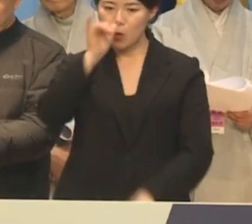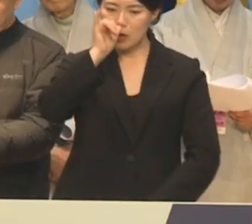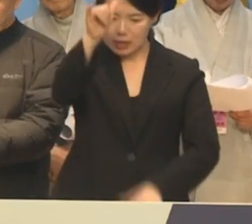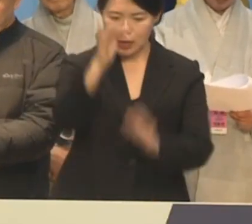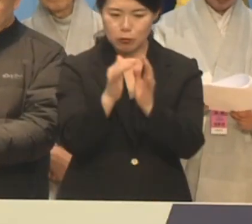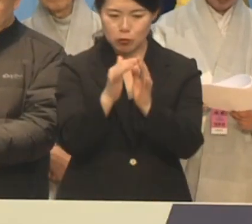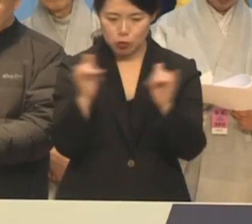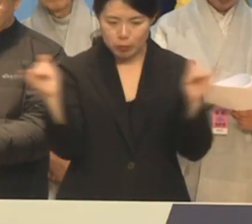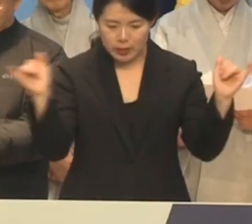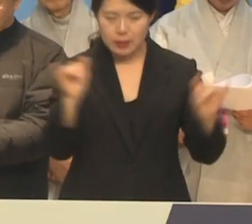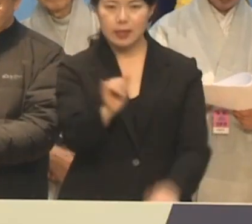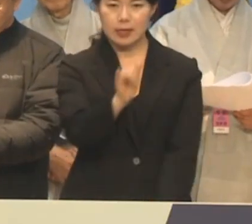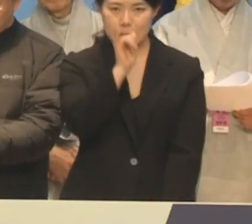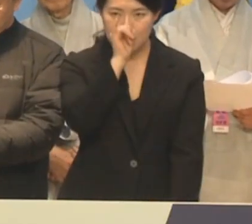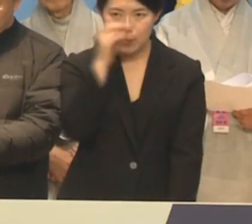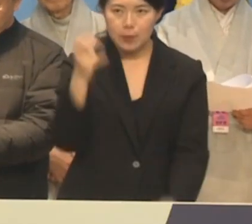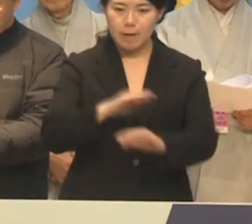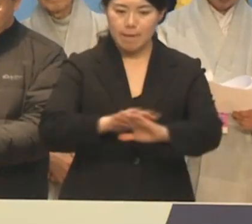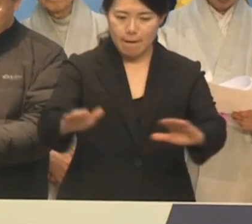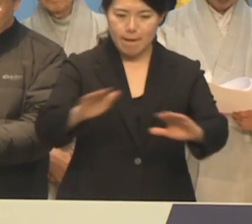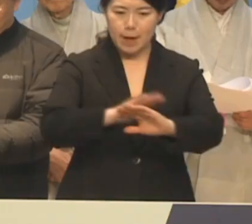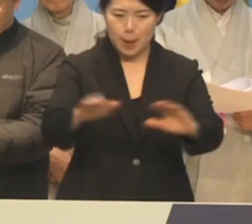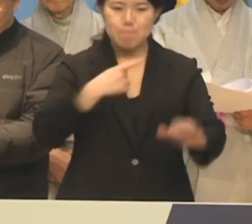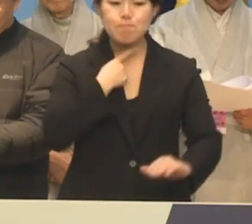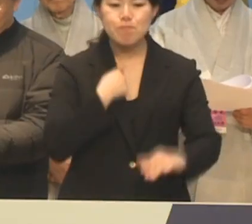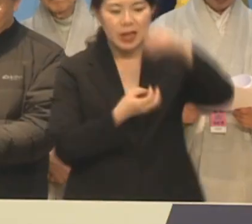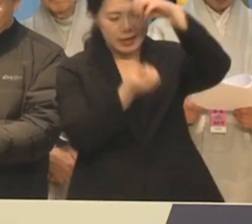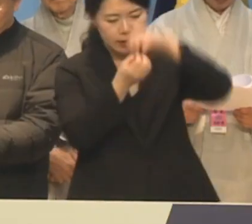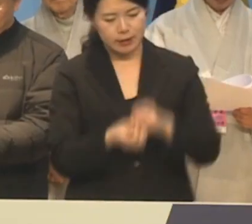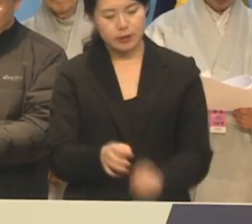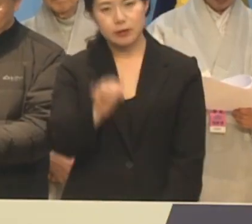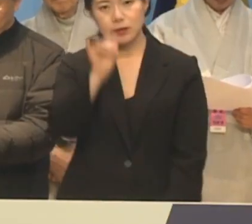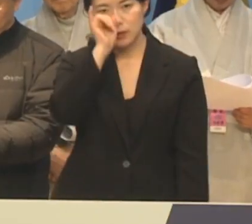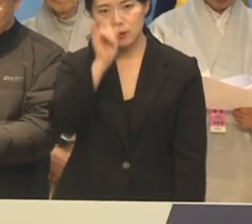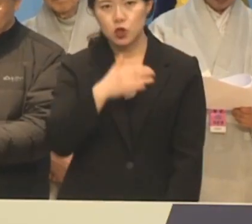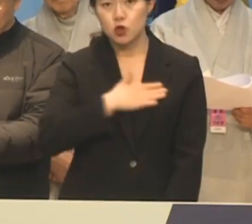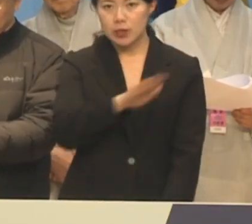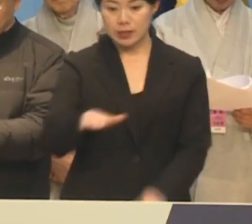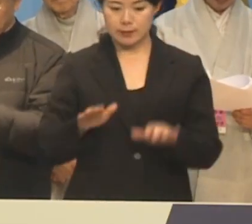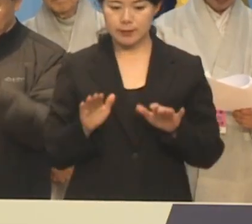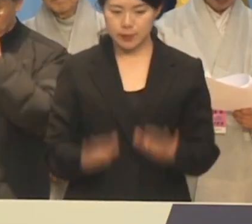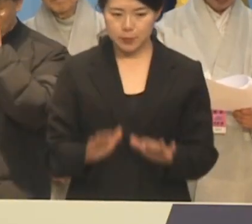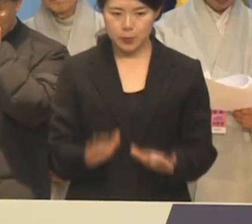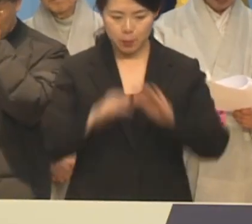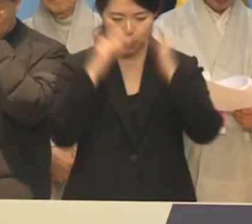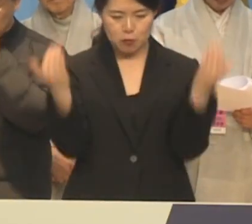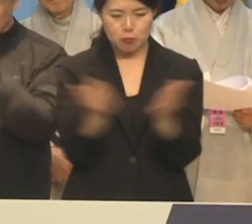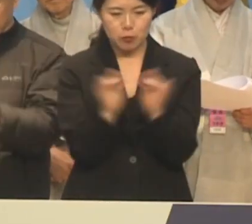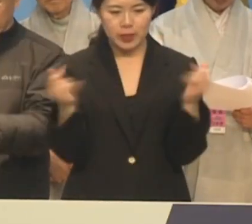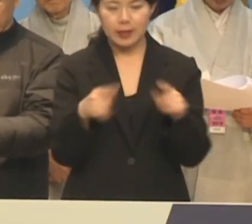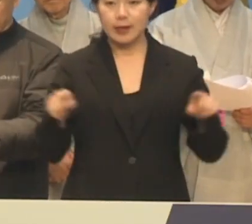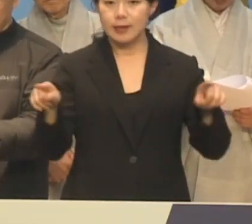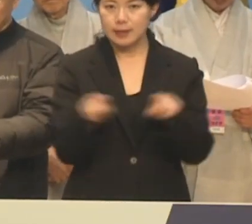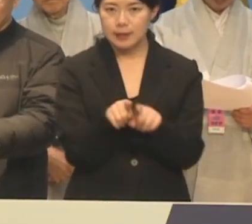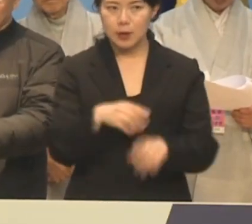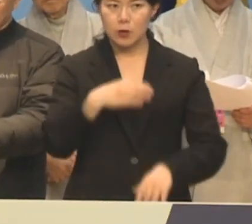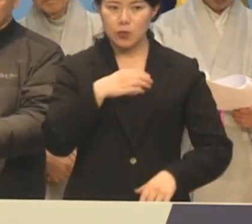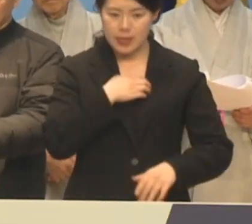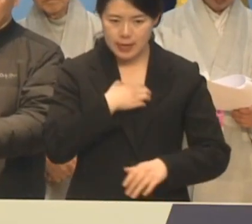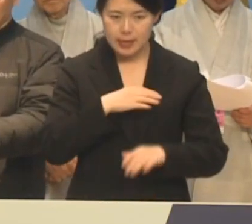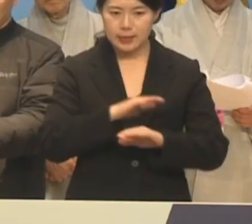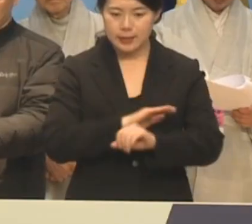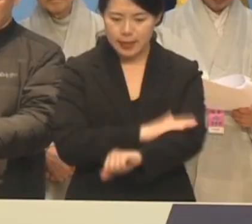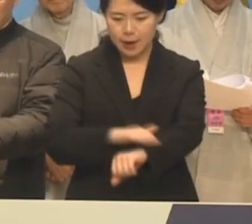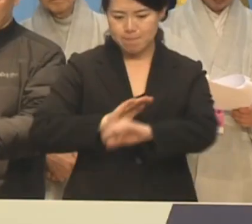국민들이 그 위기를 극복해온 자랑스러운 전통이 있습니다. 우리는 이번에도 온 국민이 함께 이 위기를